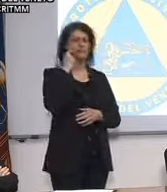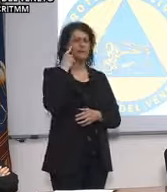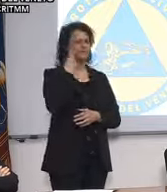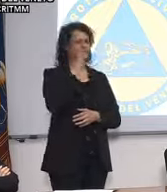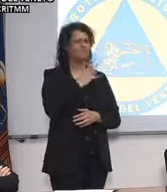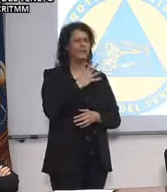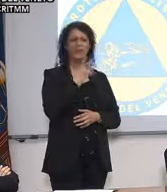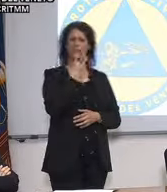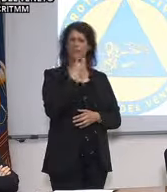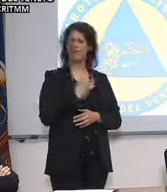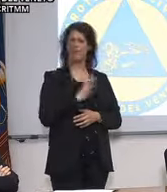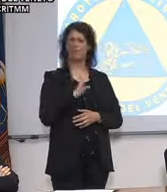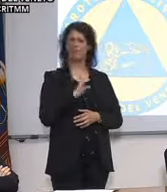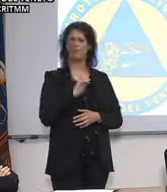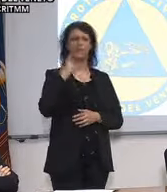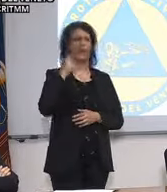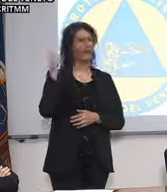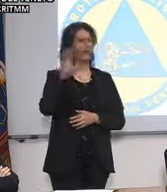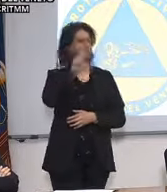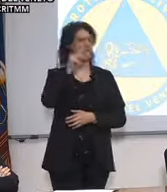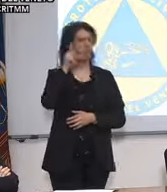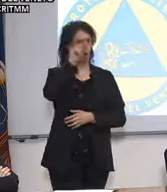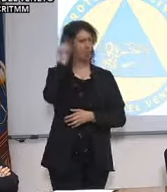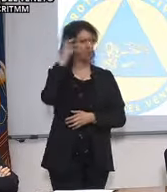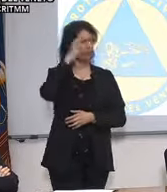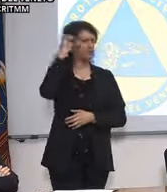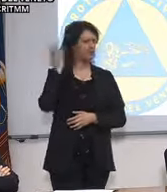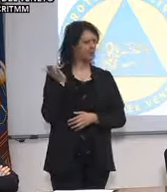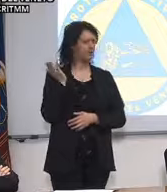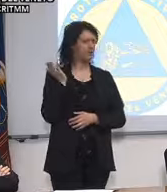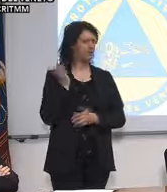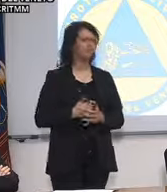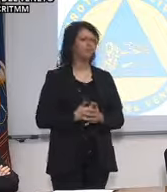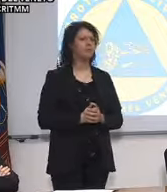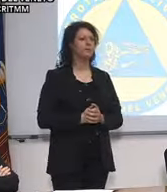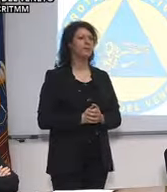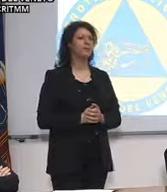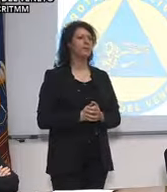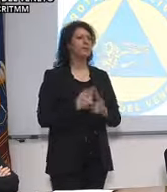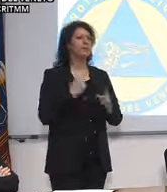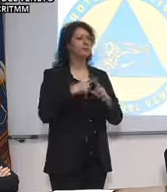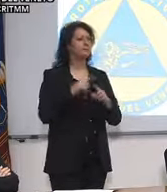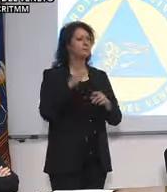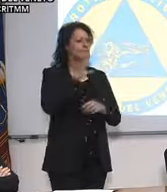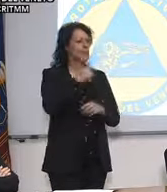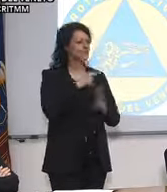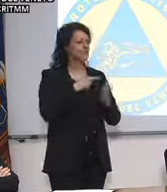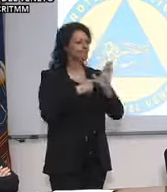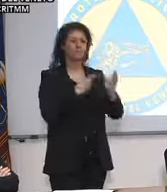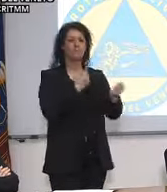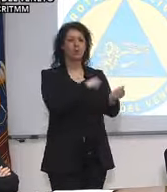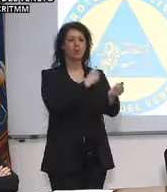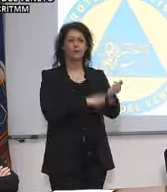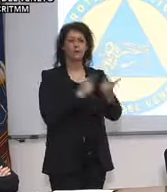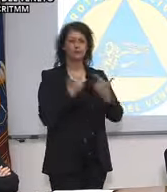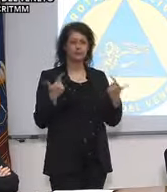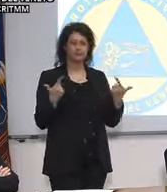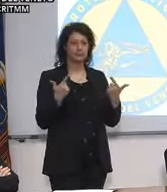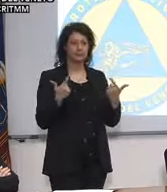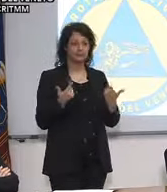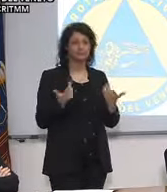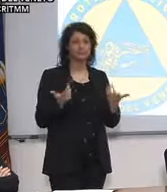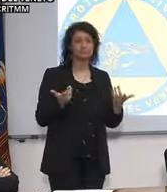sera, insomma, quindi un po' forse è l'umore italiano, però anche un senso di impotenza, è così? Vabbè, sì, non a caso abbiamo